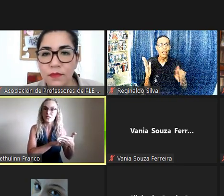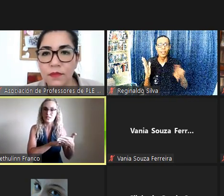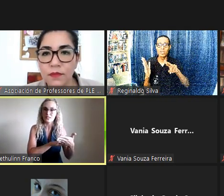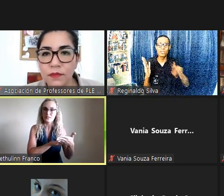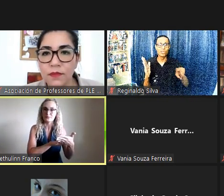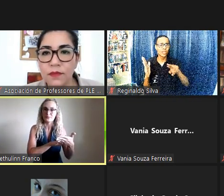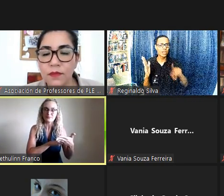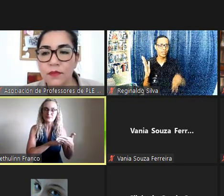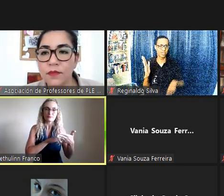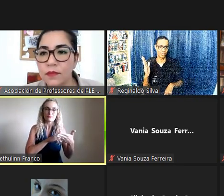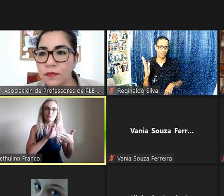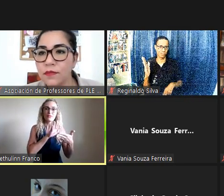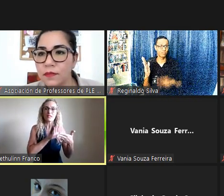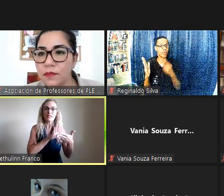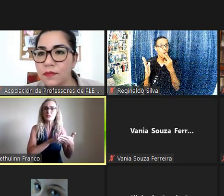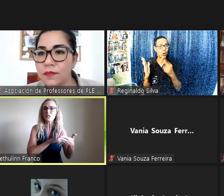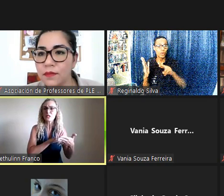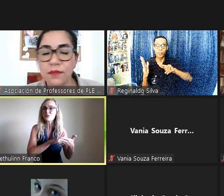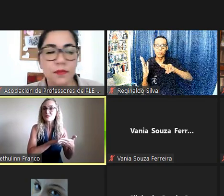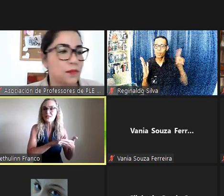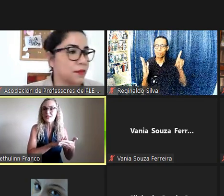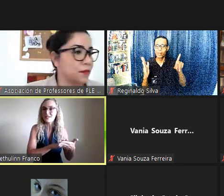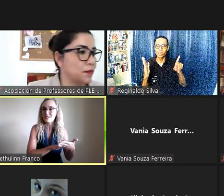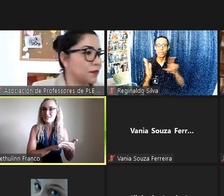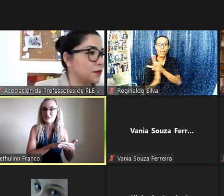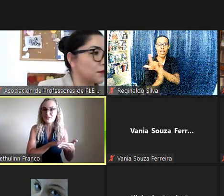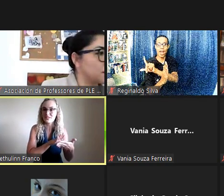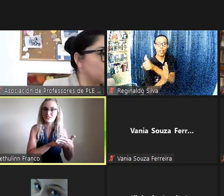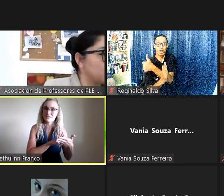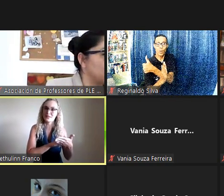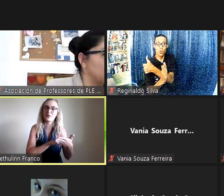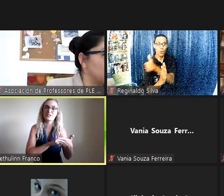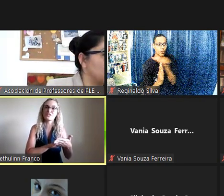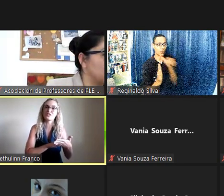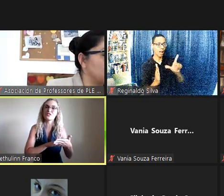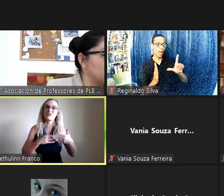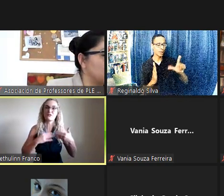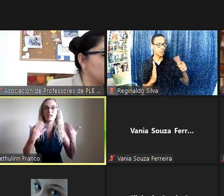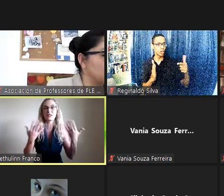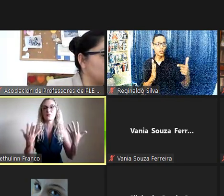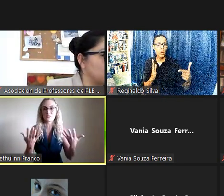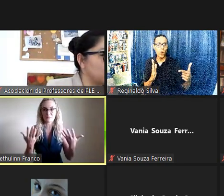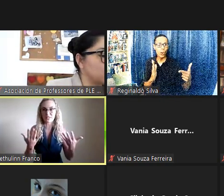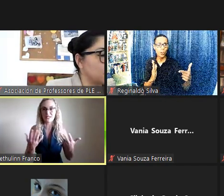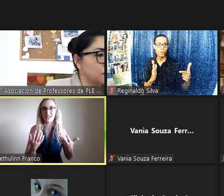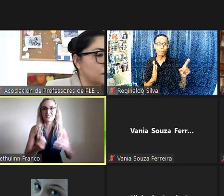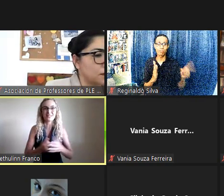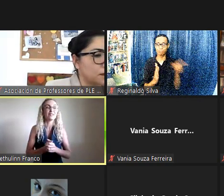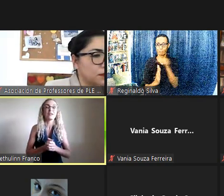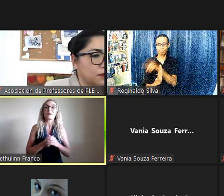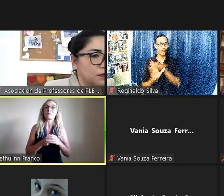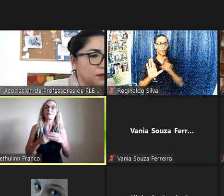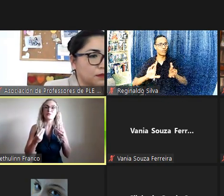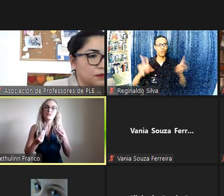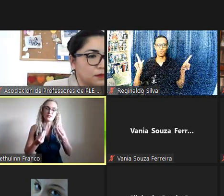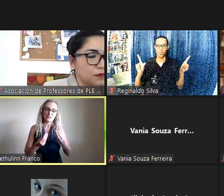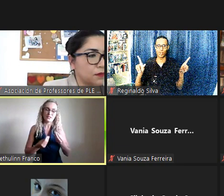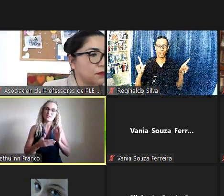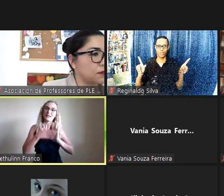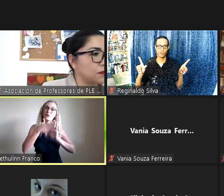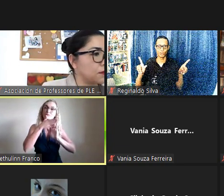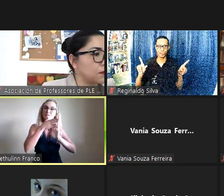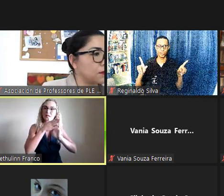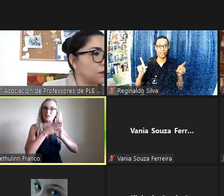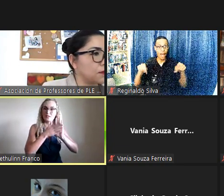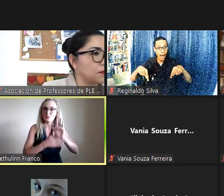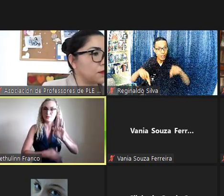aprender, que é a língua portuguesa. Eu não sei se vocês que estão aqui já tiveram uma experiência, mas quando você entrega